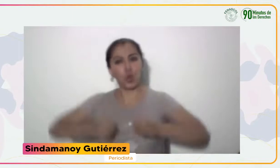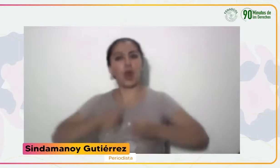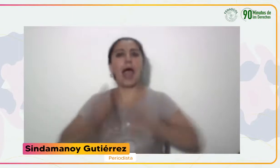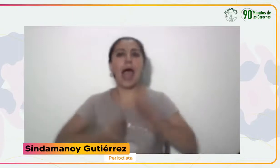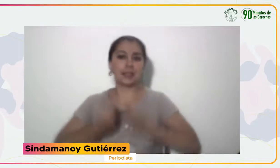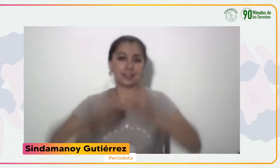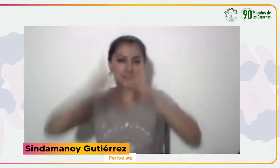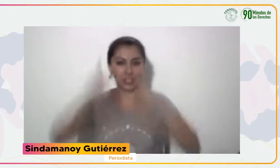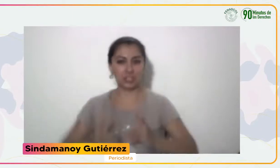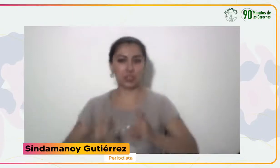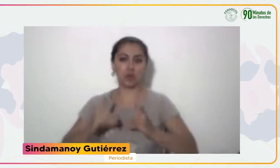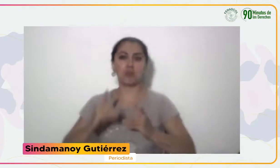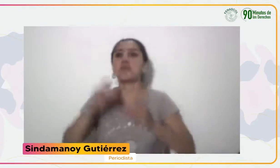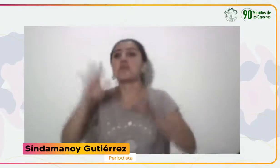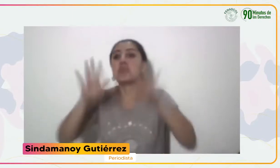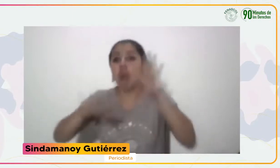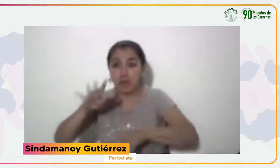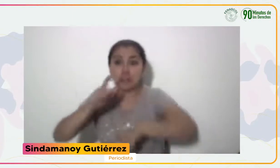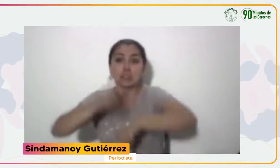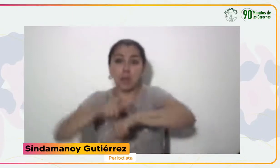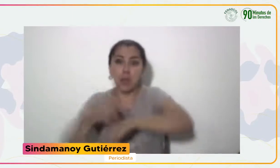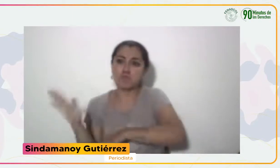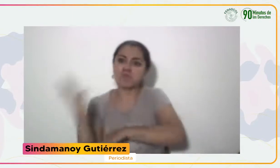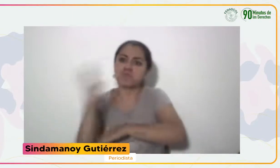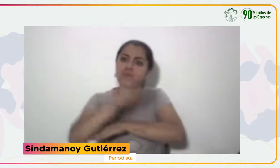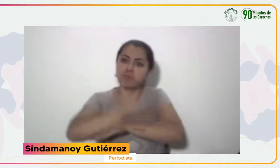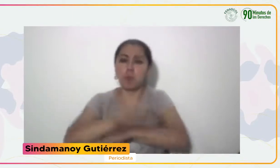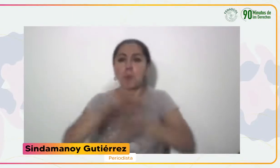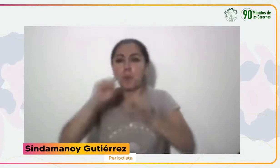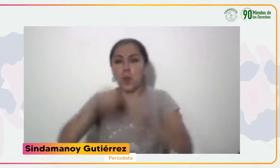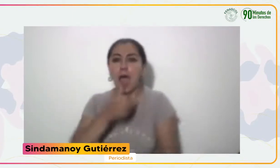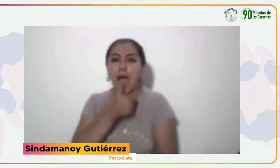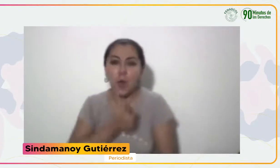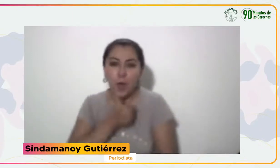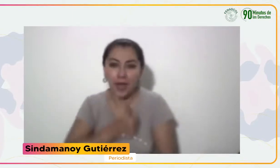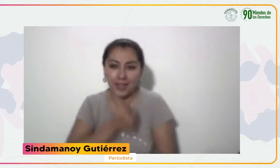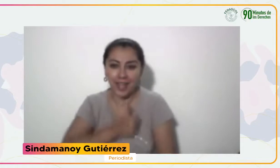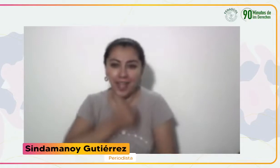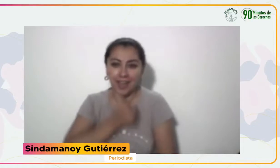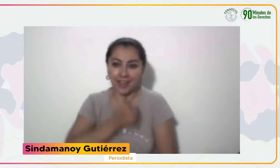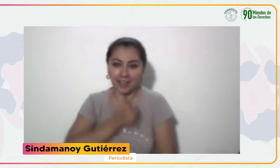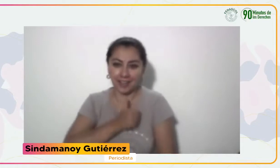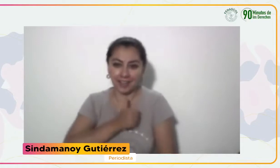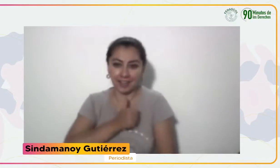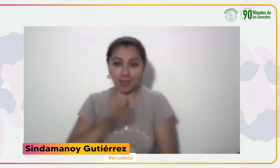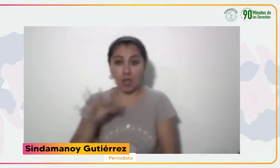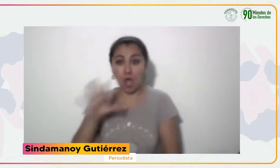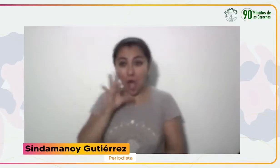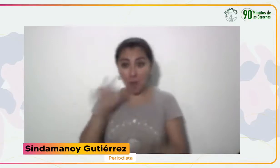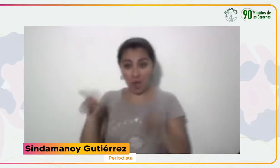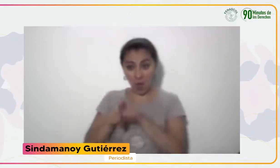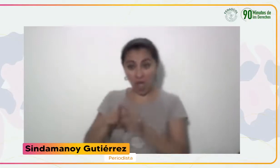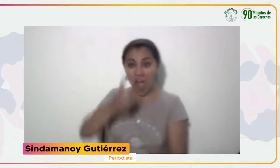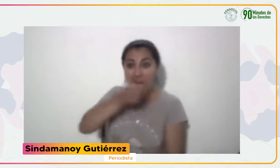pero tienen la capacidad de hacer y de tomar decisiones. Y en ese momento, las mujeres también